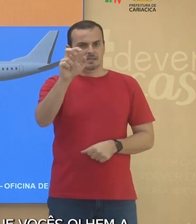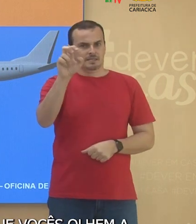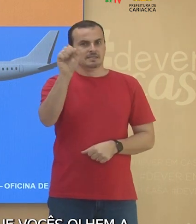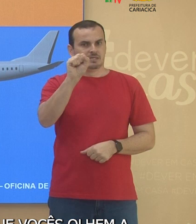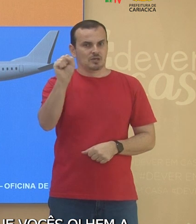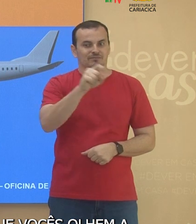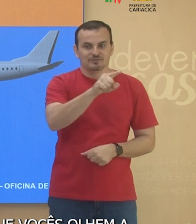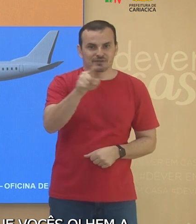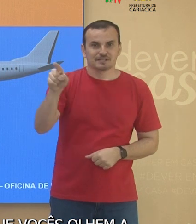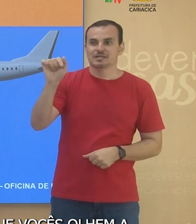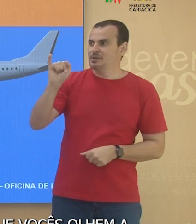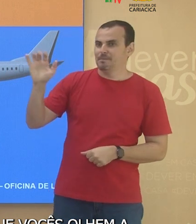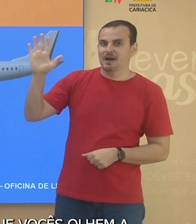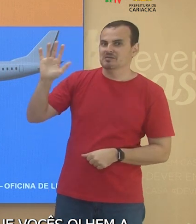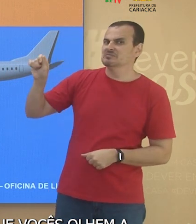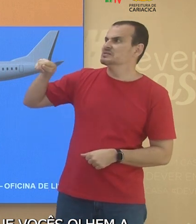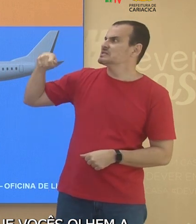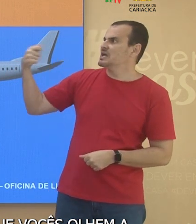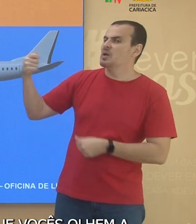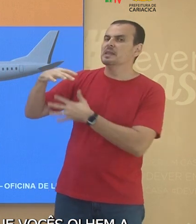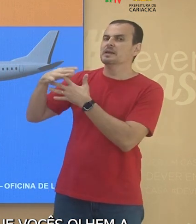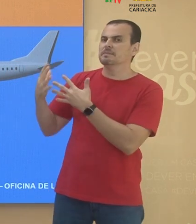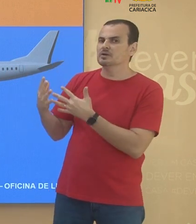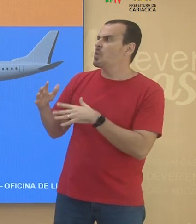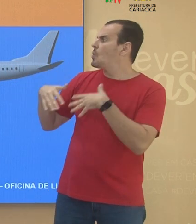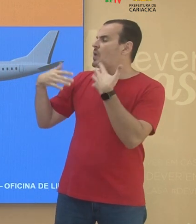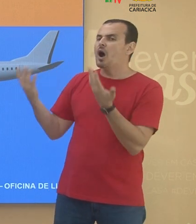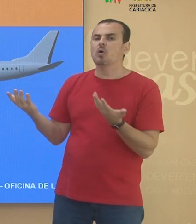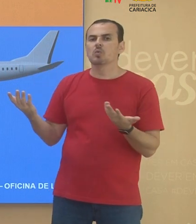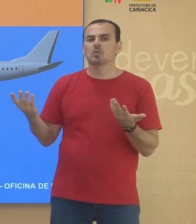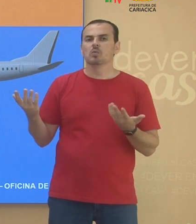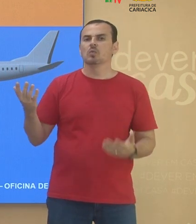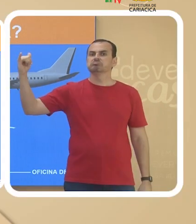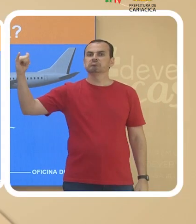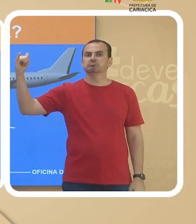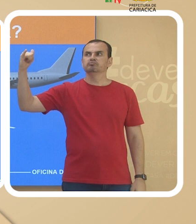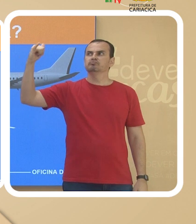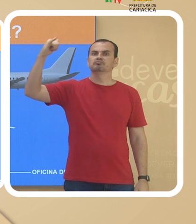15 segundos para que vocês olhem a imagem e digam qual é o sinal em Libras.